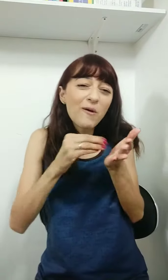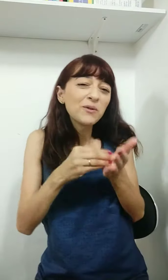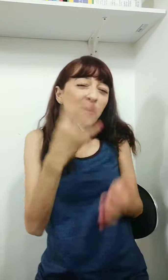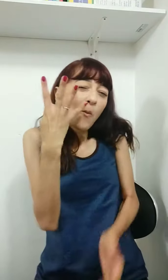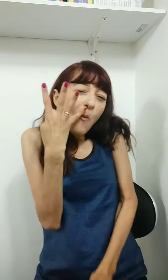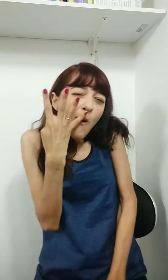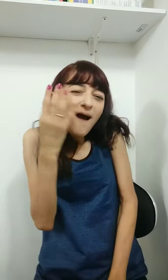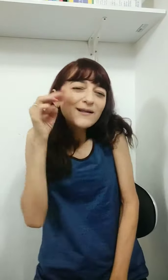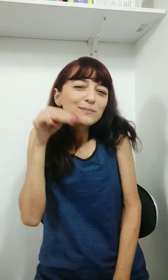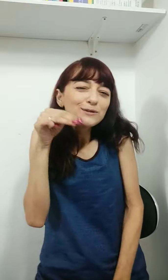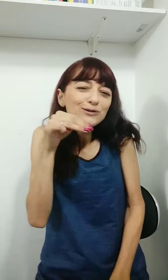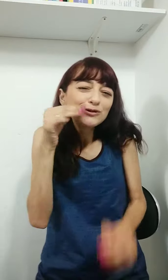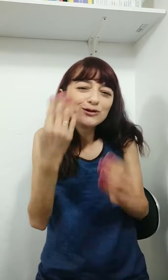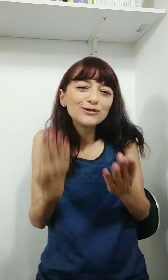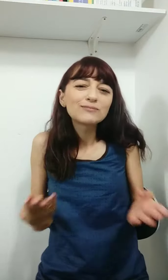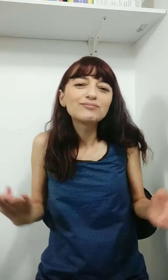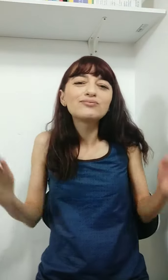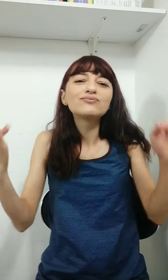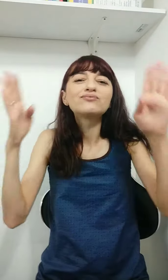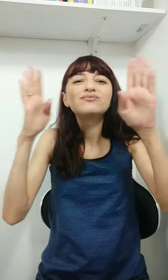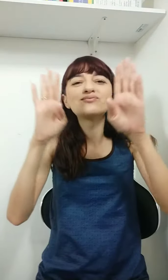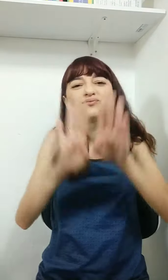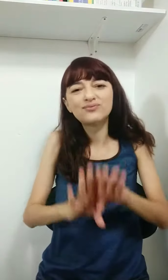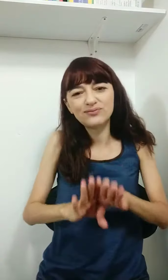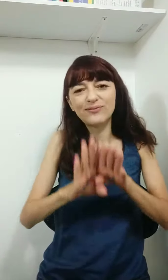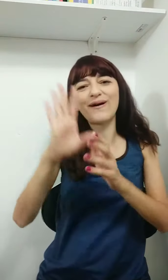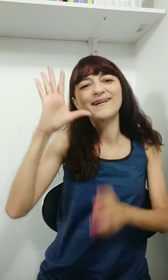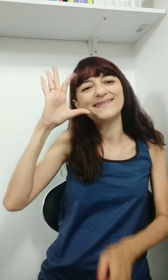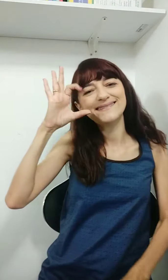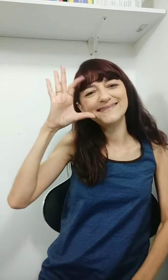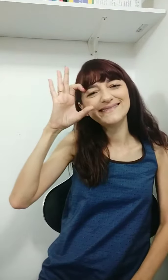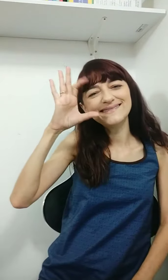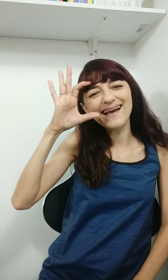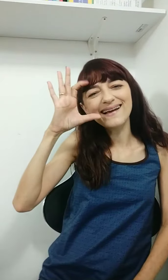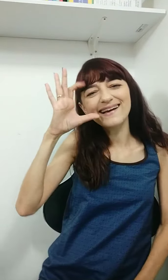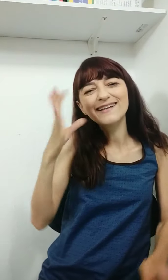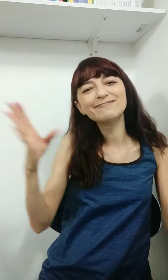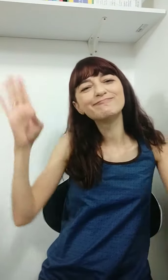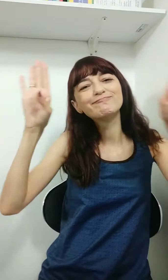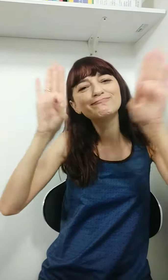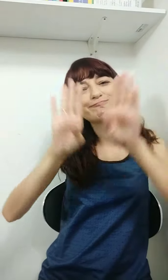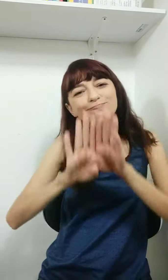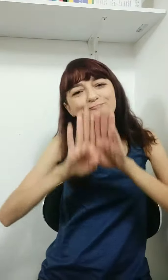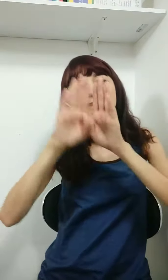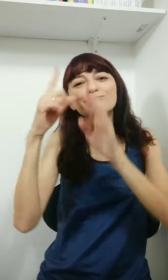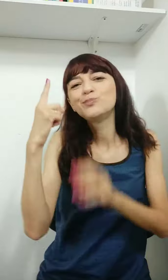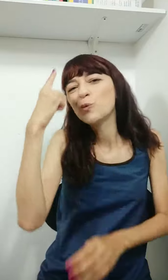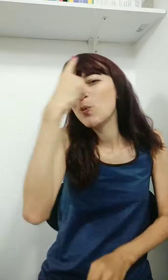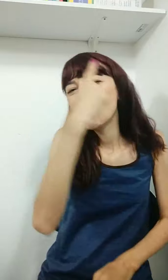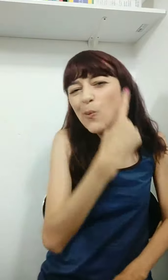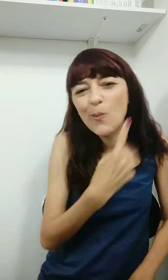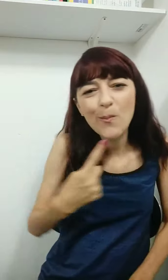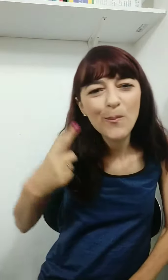Agora tá faltando apenas 4 minutinhos para o Instagram fechar aqui a nossa aula, tá? A nossa aula dessa